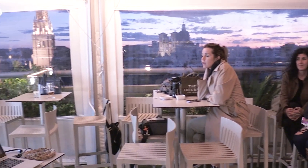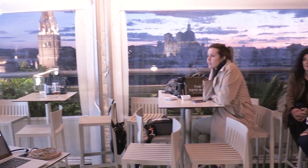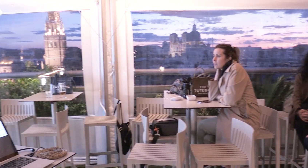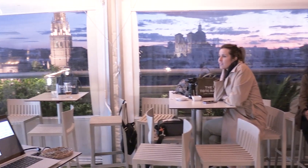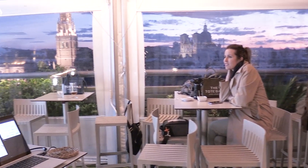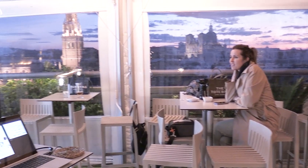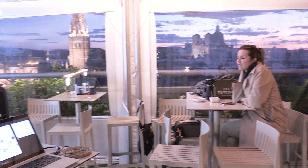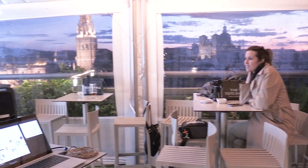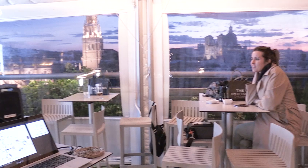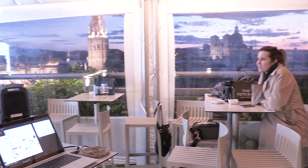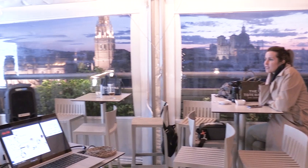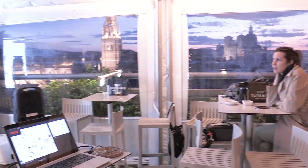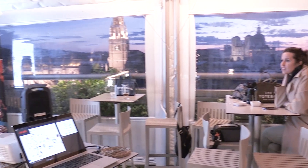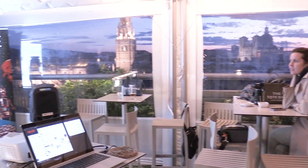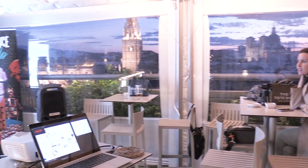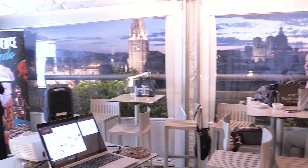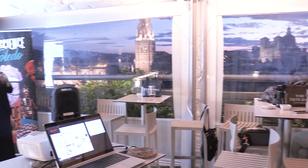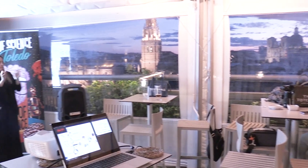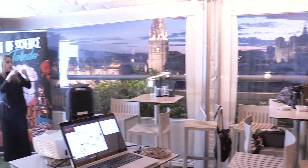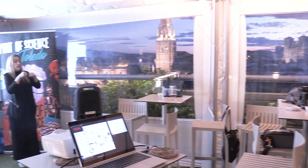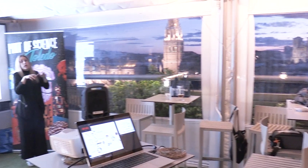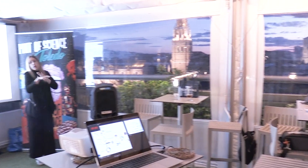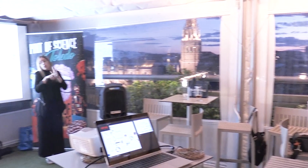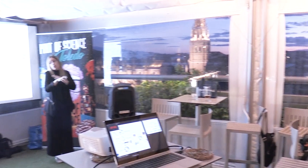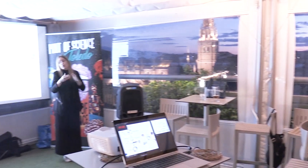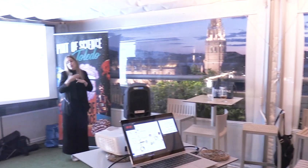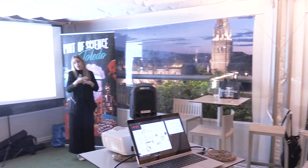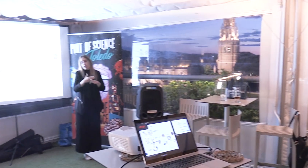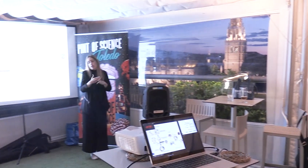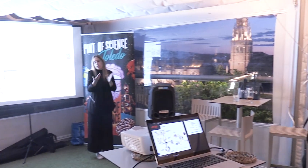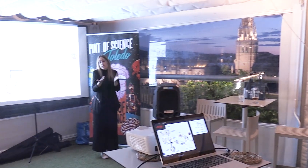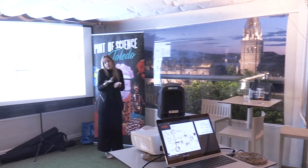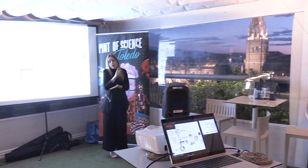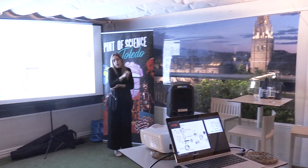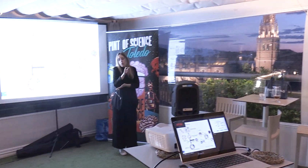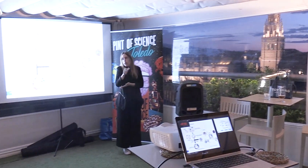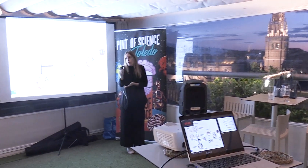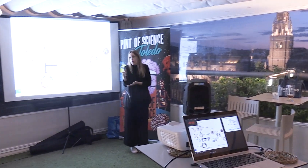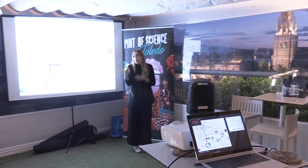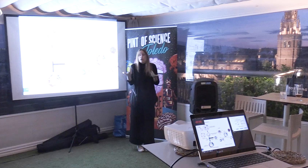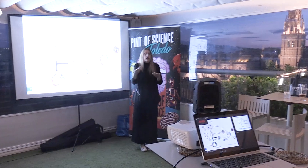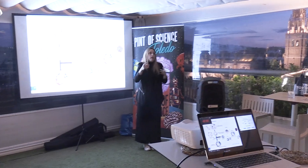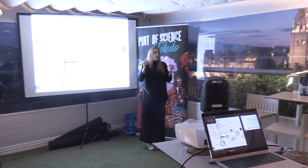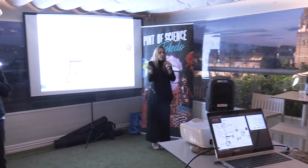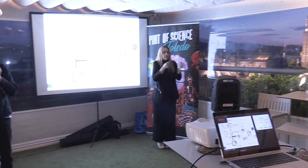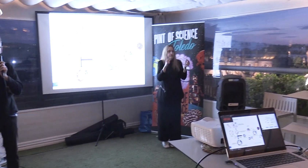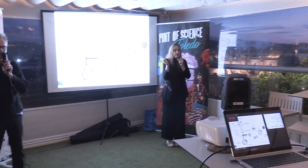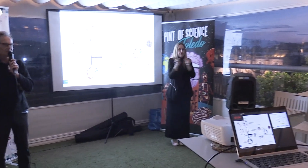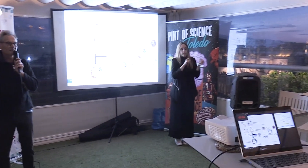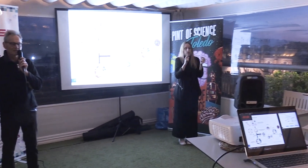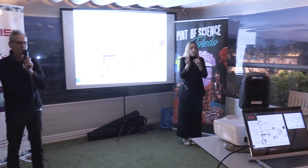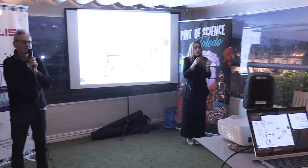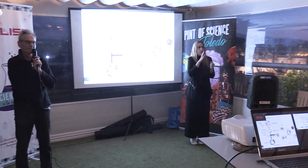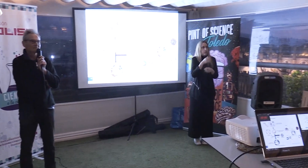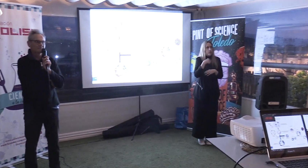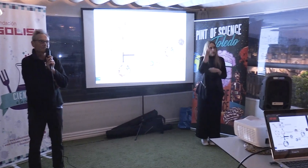Completamente de acuerdo, ya no habrá recursos suficientes, o sea, la población entrará en serios conflictos, porque yo pienso que